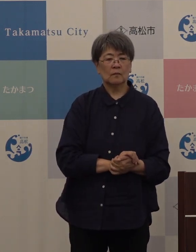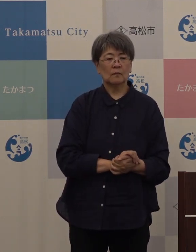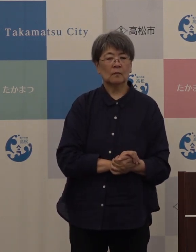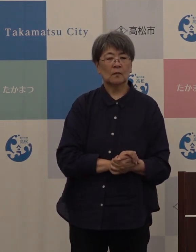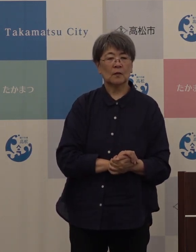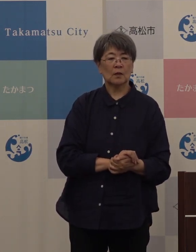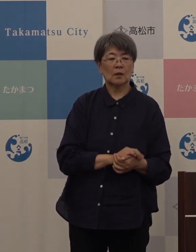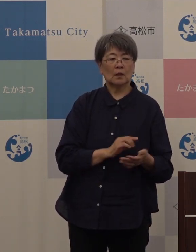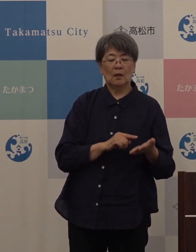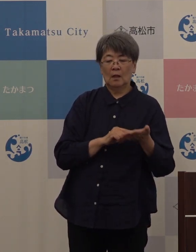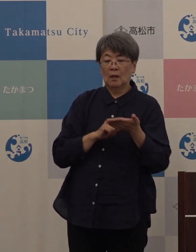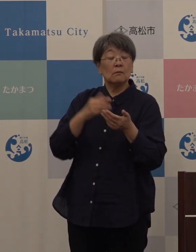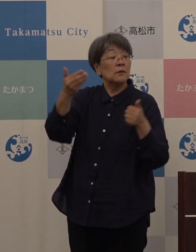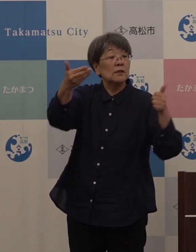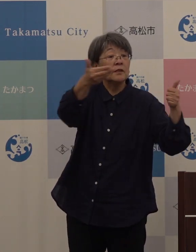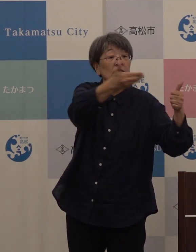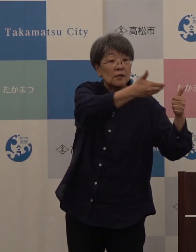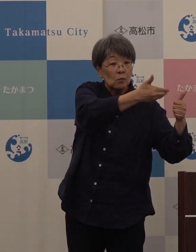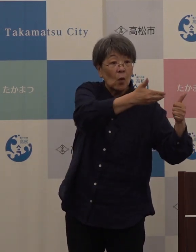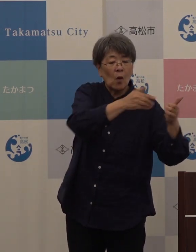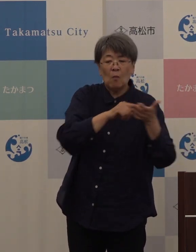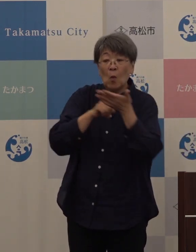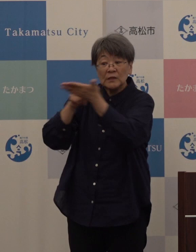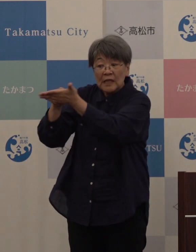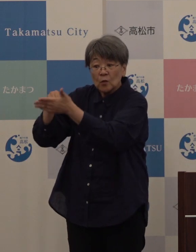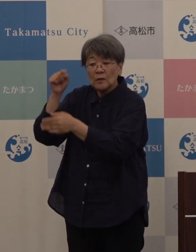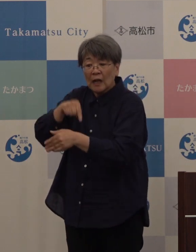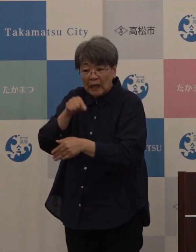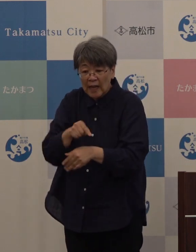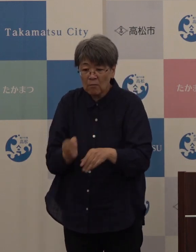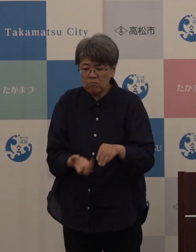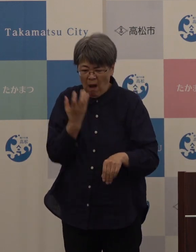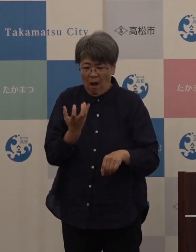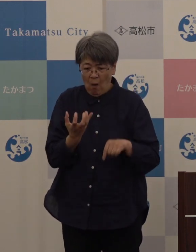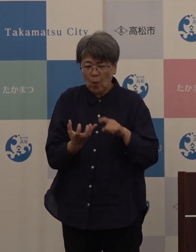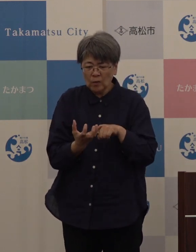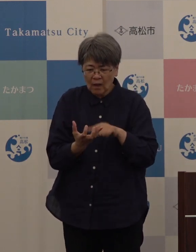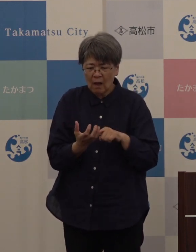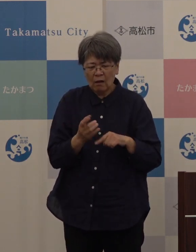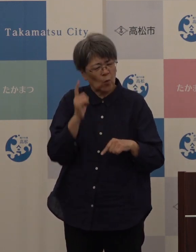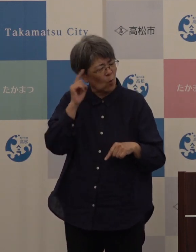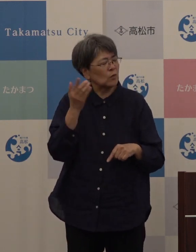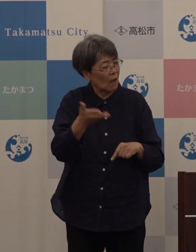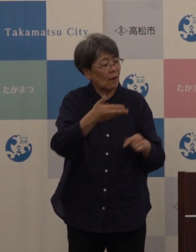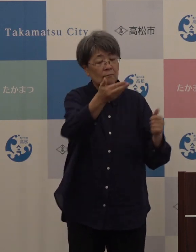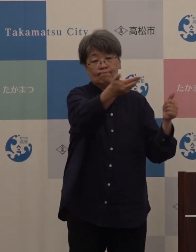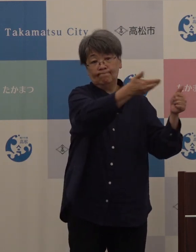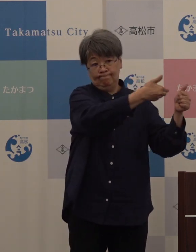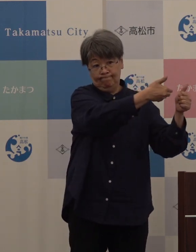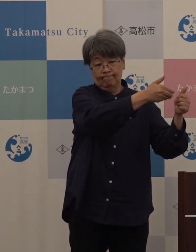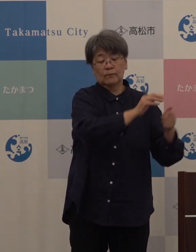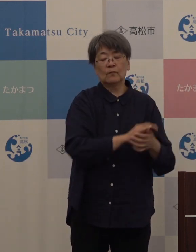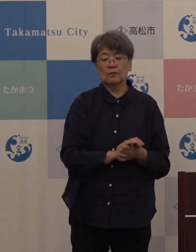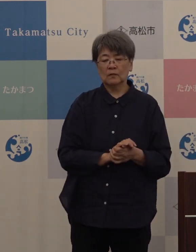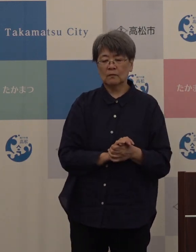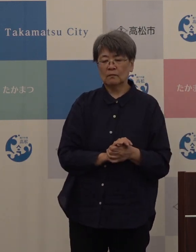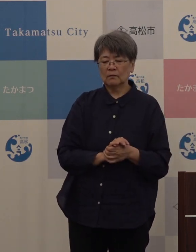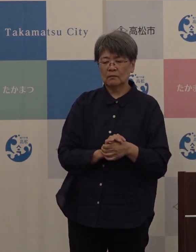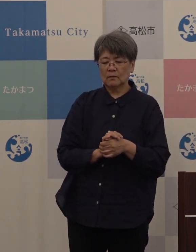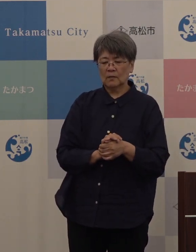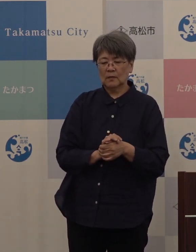申し入れを行った中で従軍チームとこういったことが起きたことについては市長はどのように感じられますか。 まあ、実感的